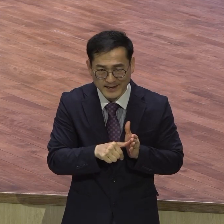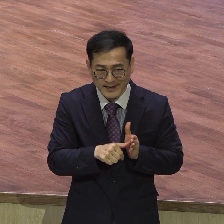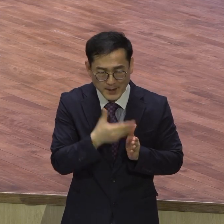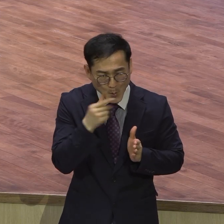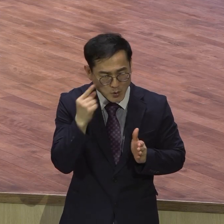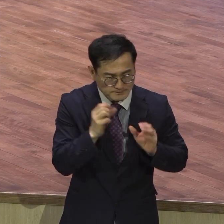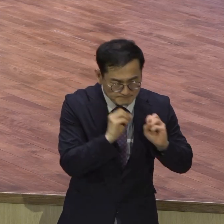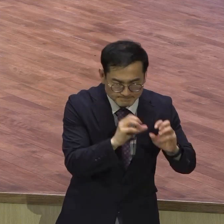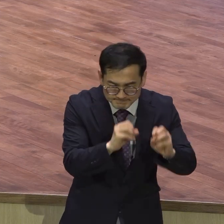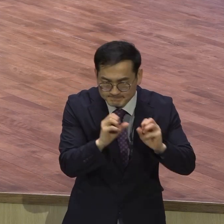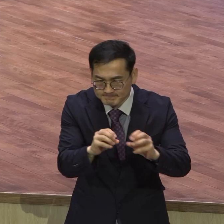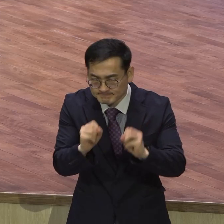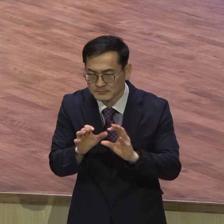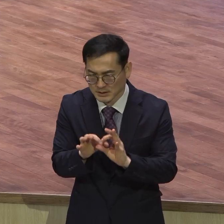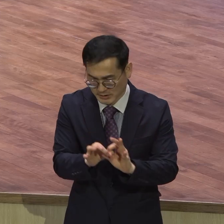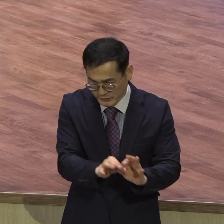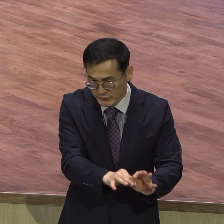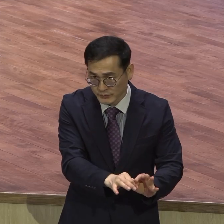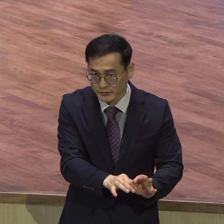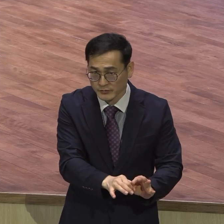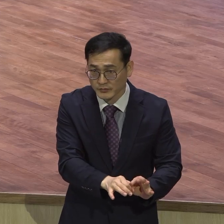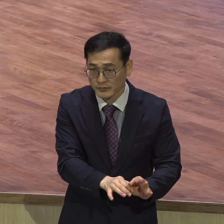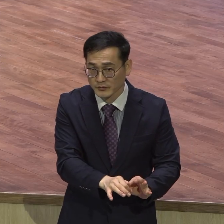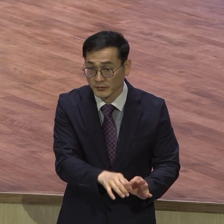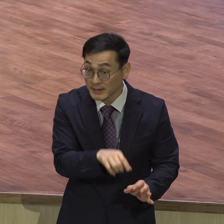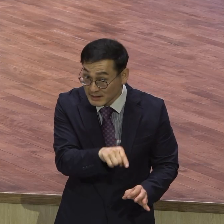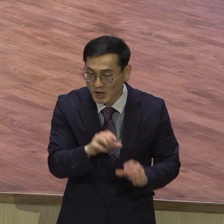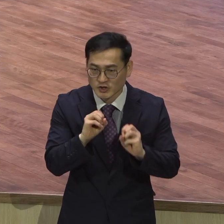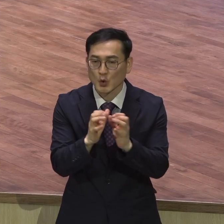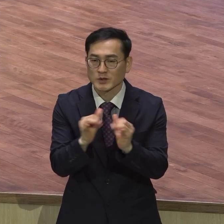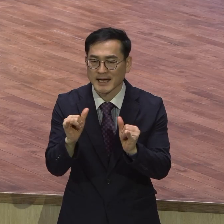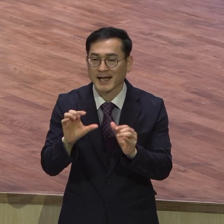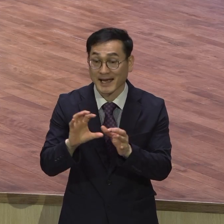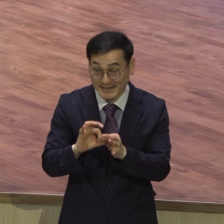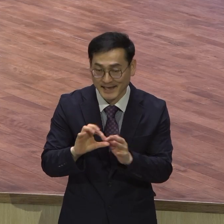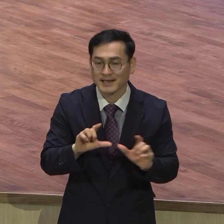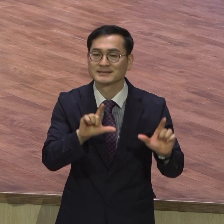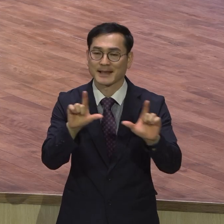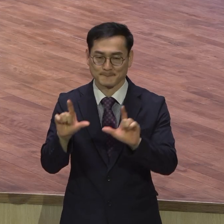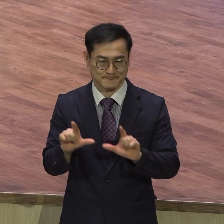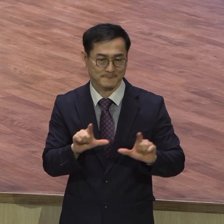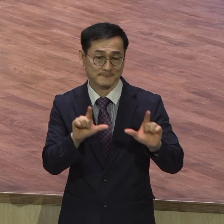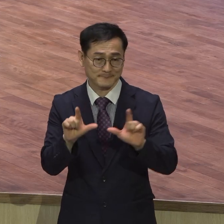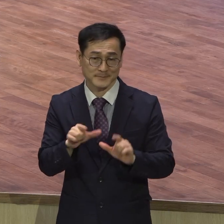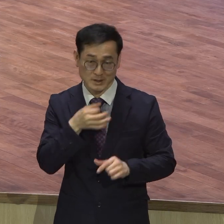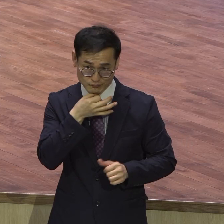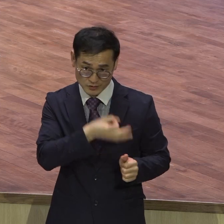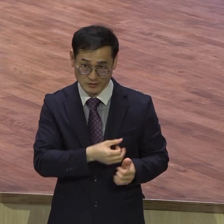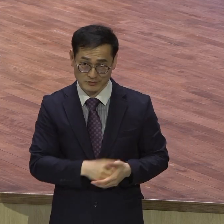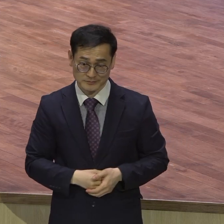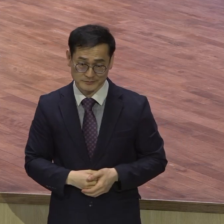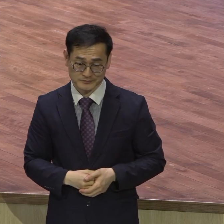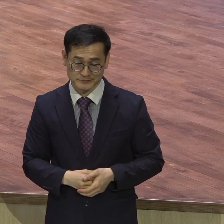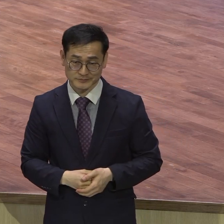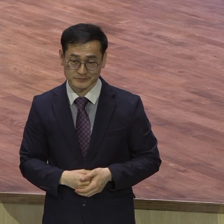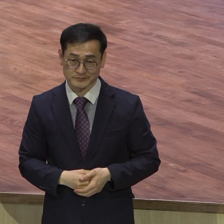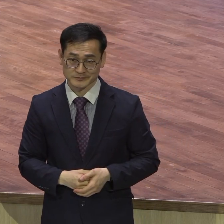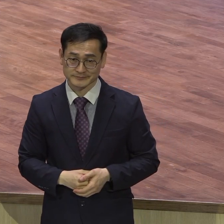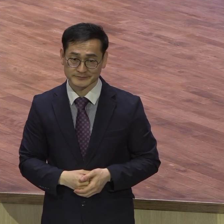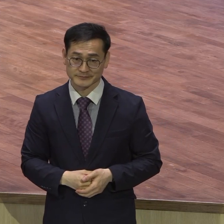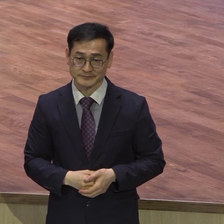보험을 증거하는 거죠. 그게 전도자의 삶이잖아요. 땀 흘려 수고해서 하나에게 드린다.